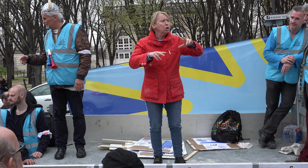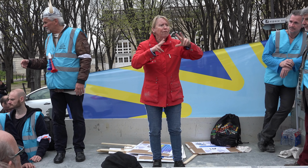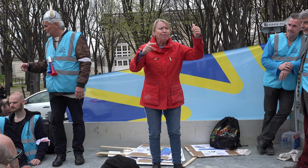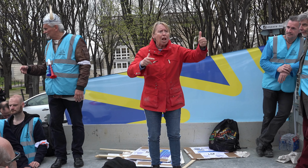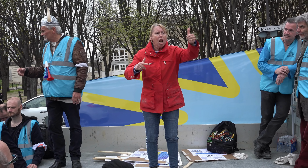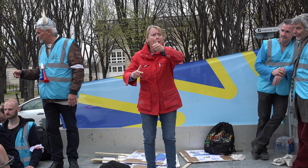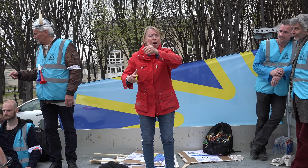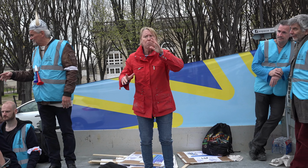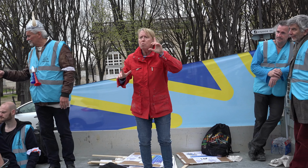cette école.